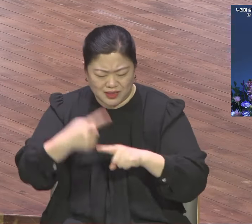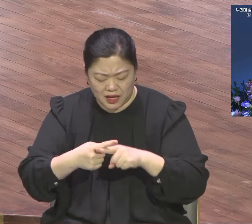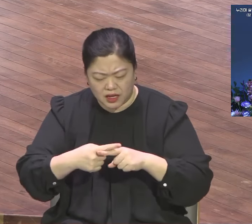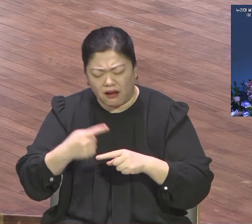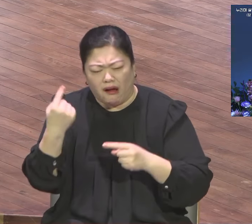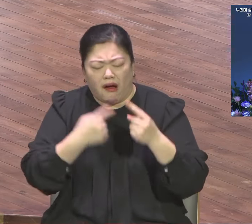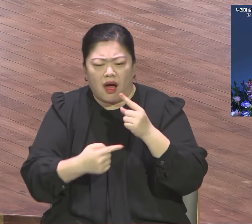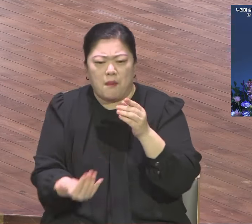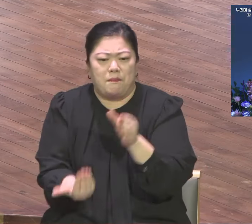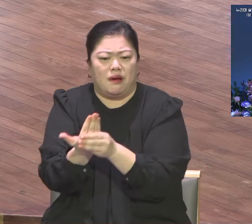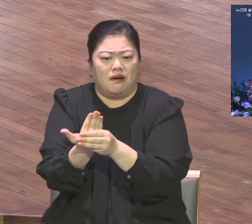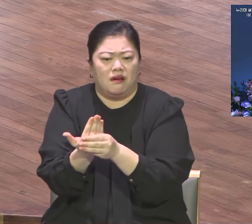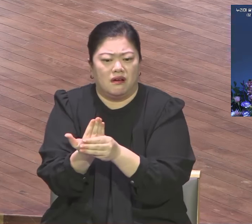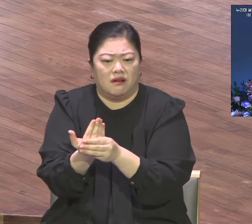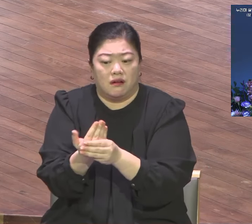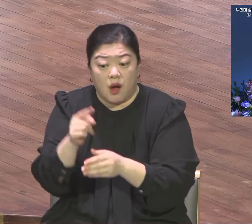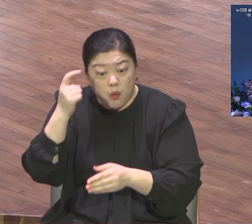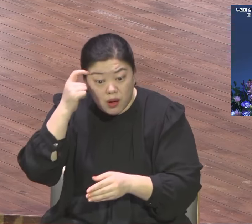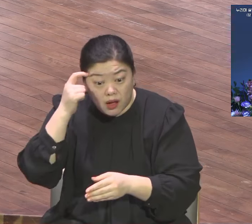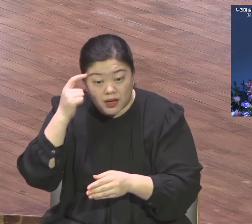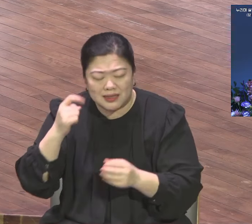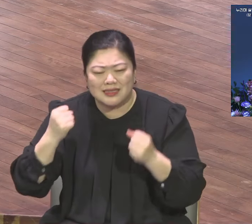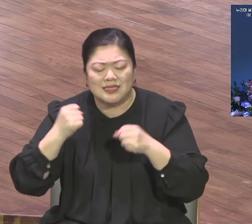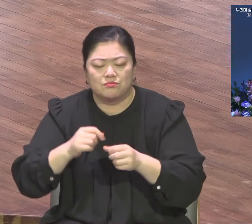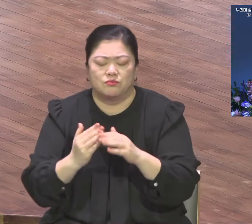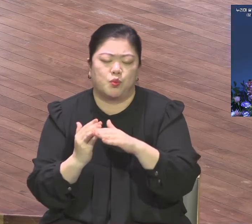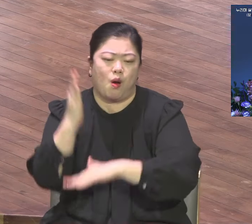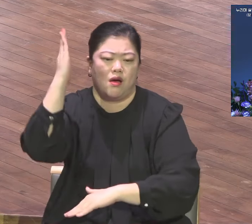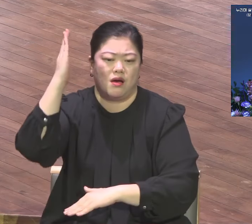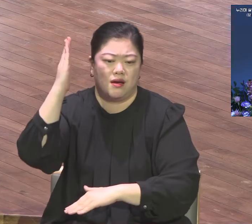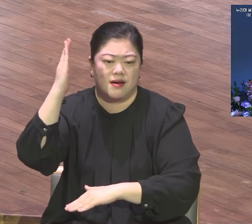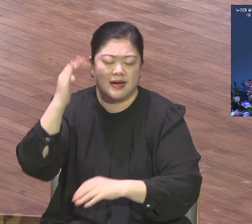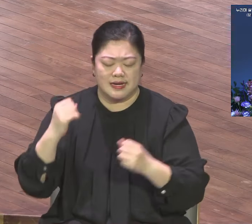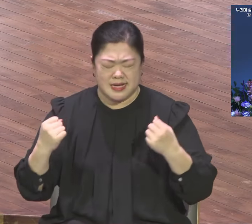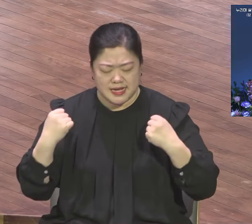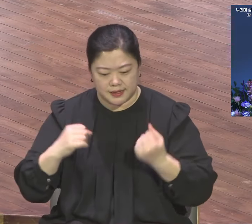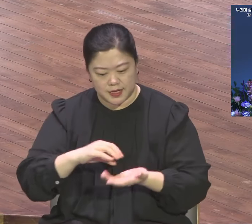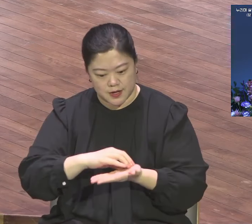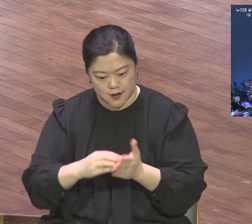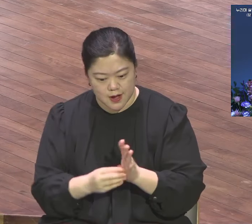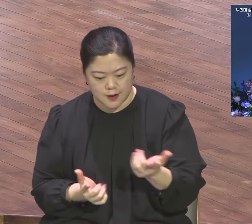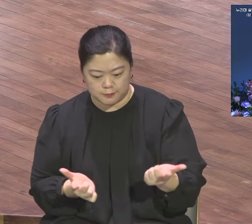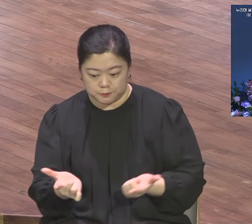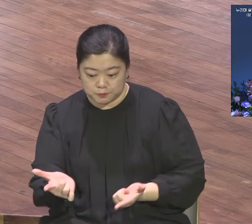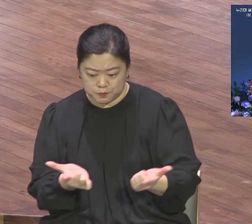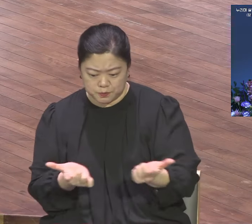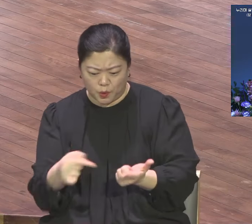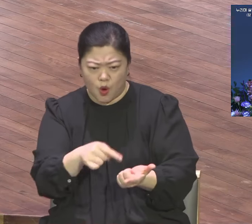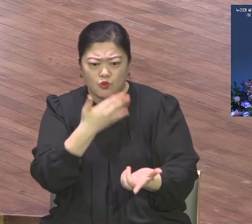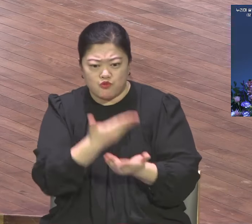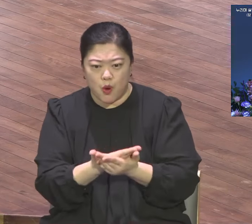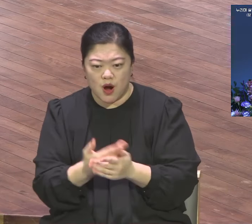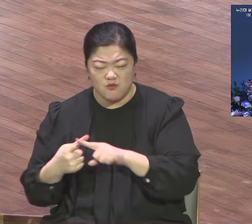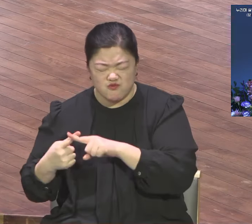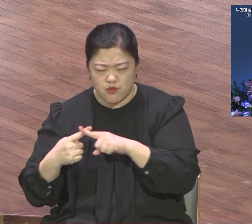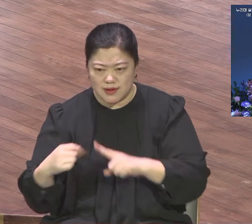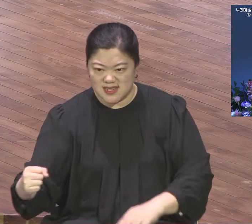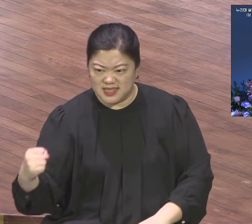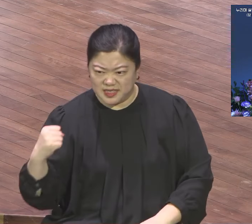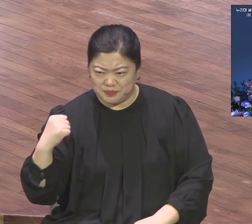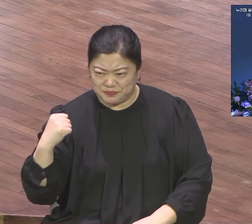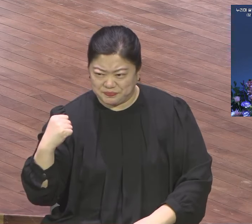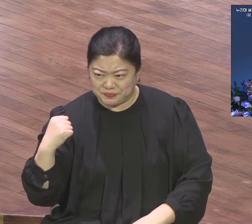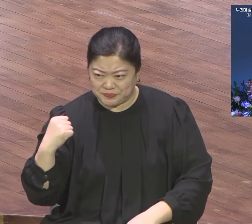힘을 빼야 돼 어느 운동이든지 간에 몸에 힘 빼는 게 문제예요 힘을 빼야 돼 힘을 잔뜩